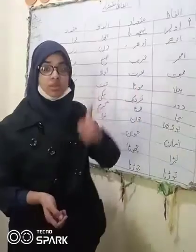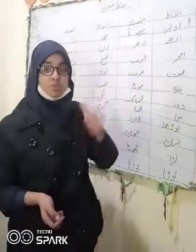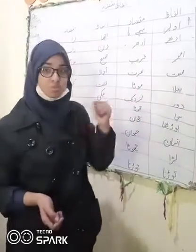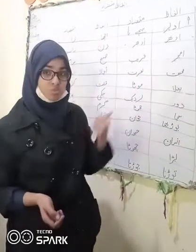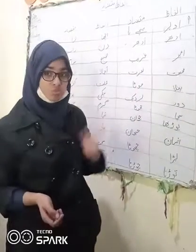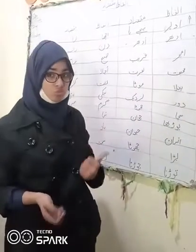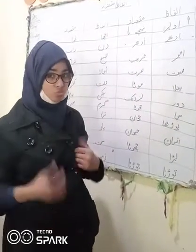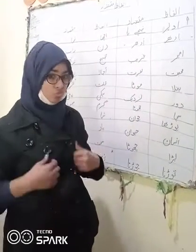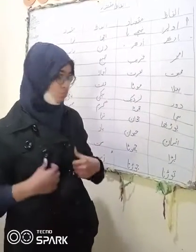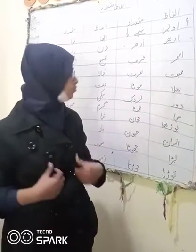अमीर